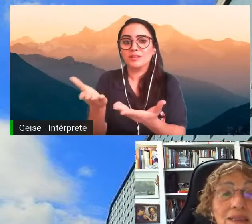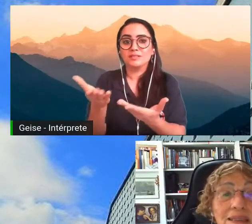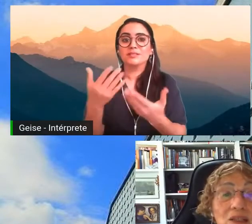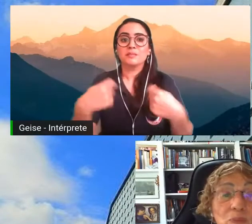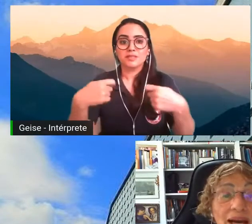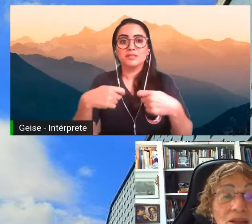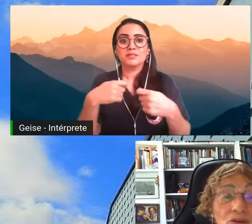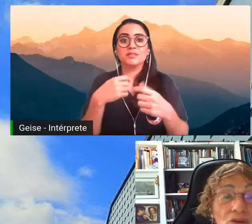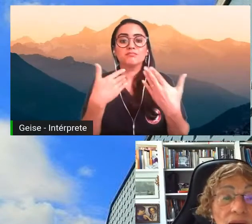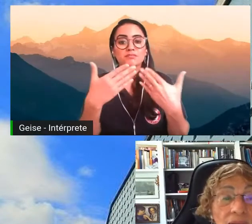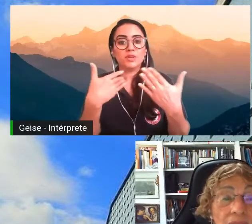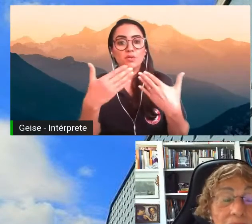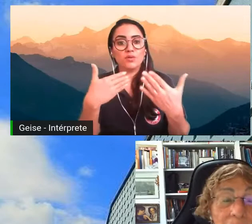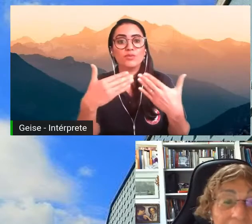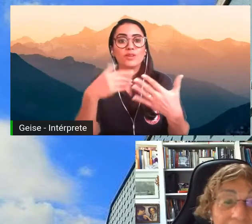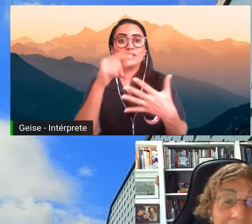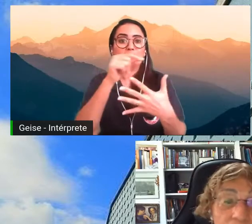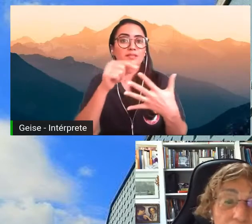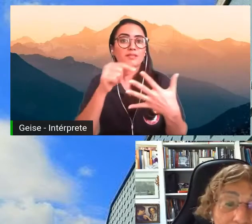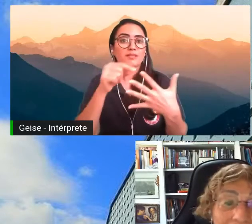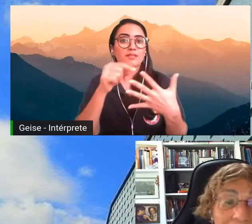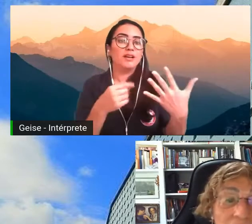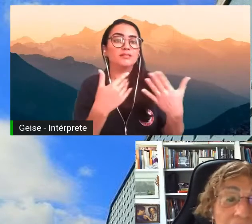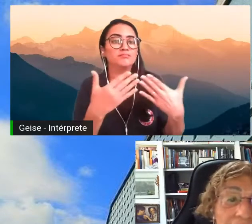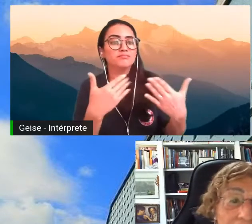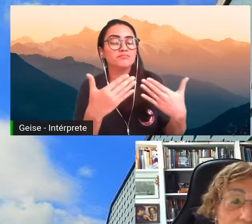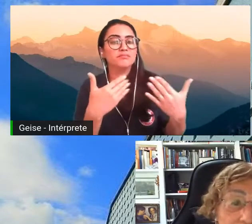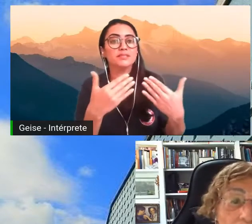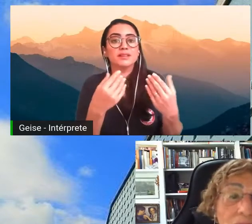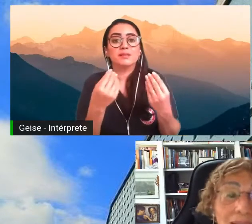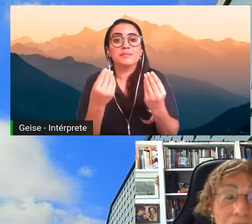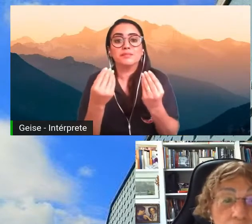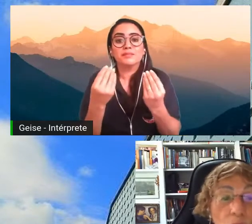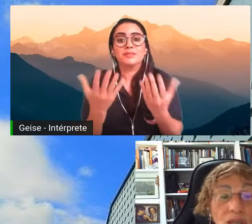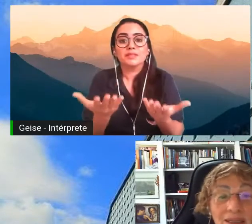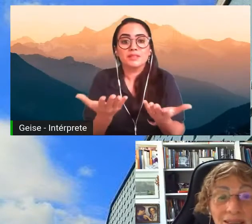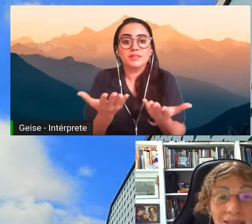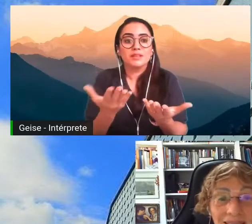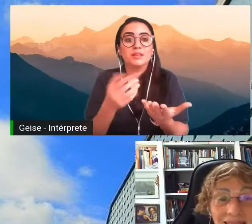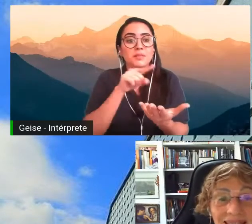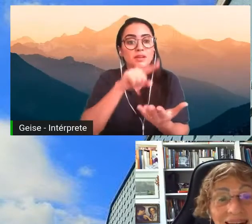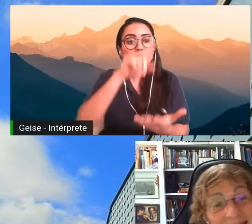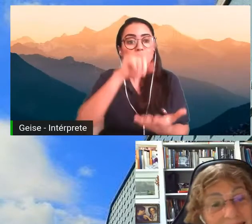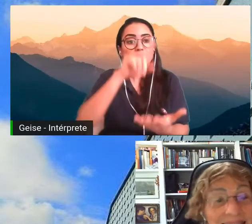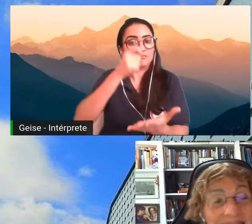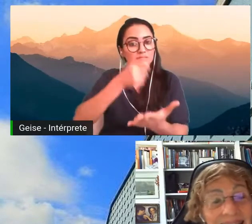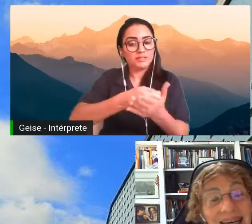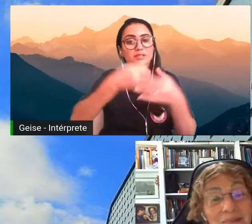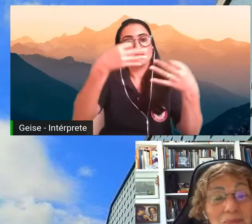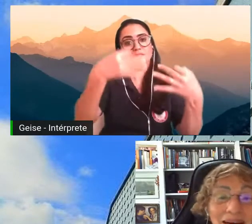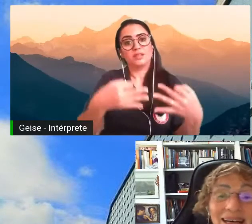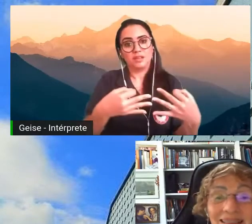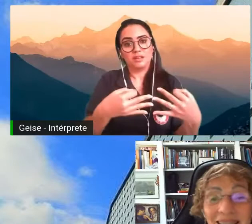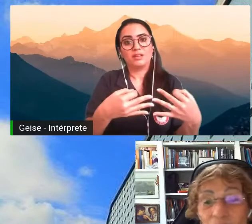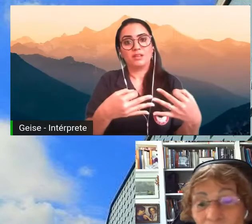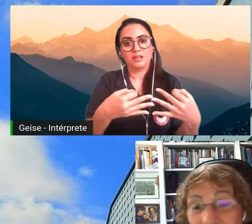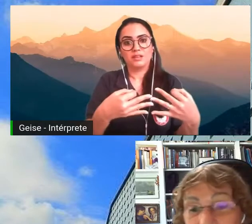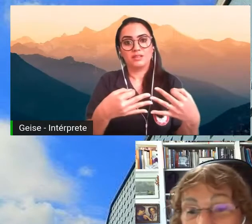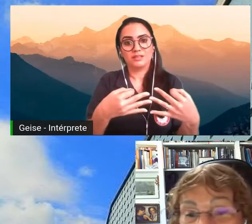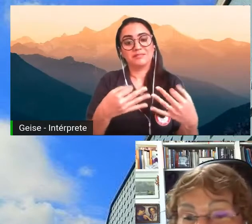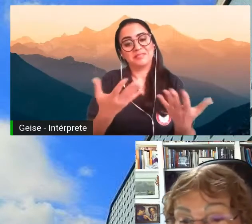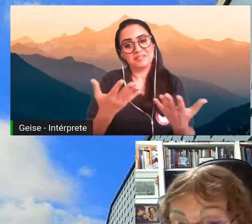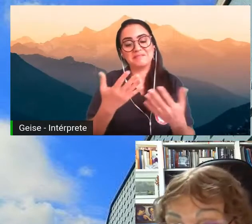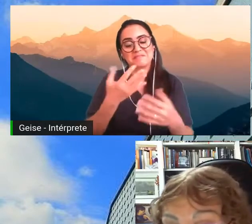conversar com eles sobre esses aspectos, para que eles façam boas escolhas. Assim, me parece. E eu